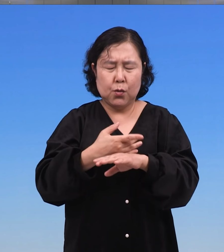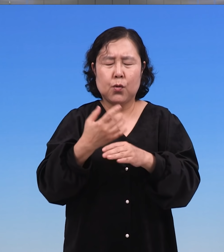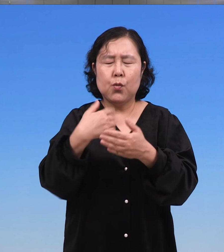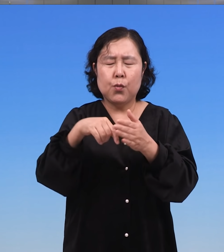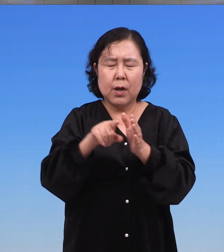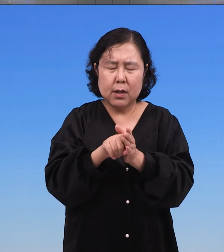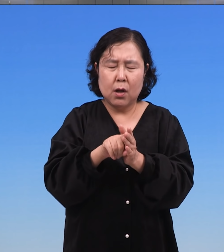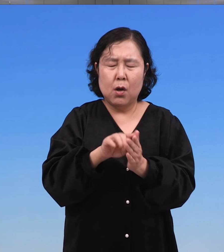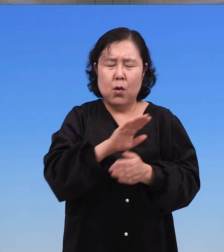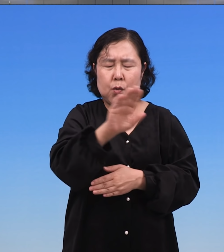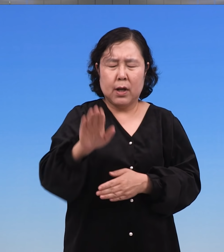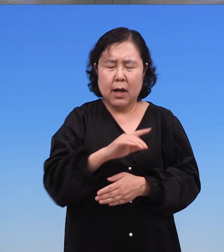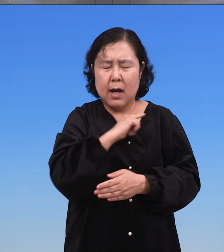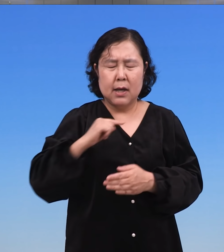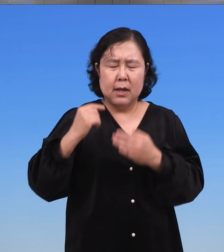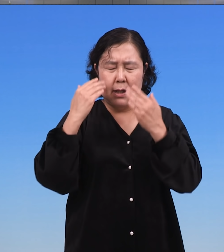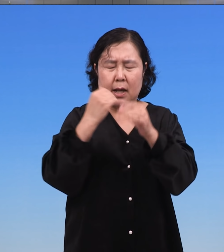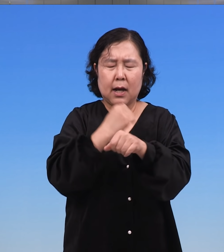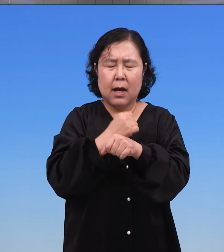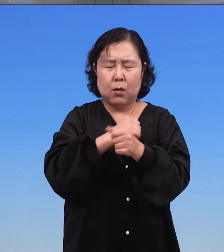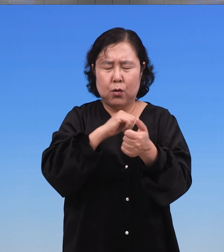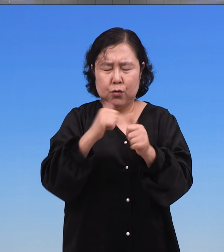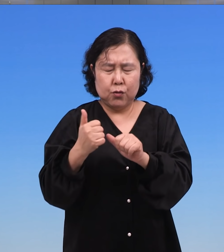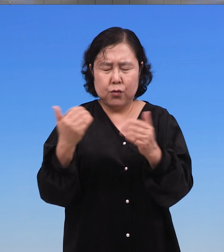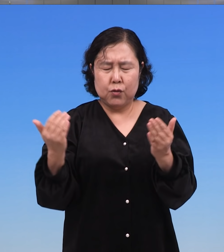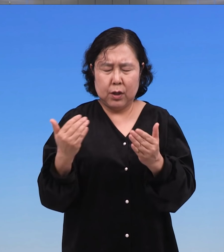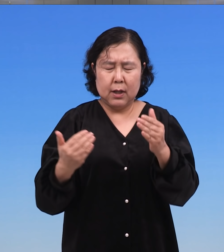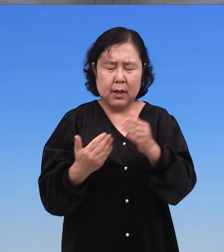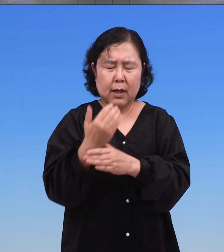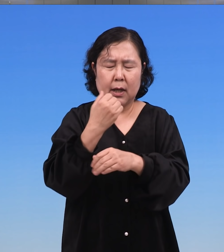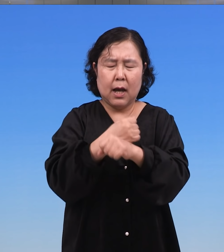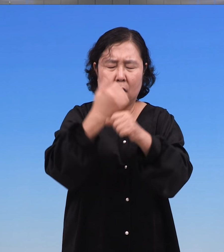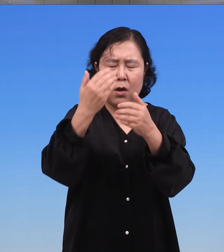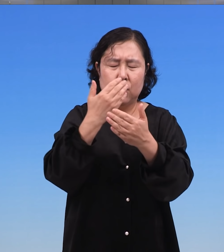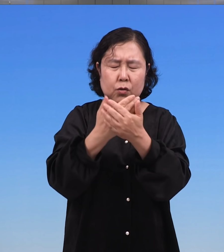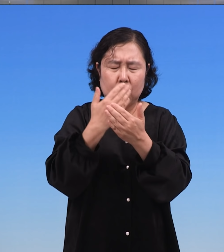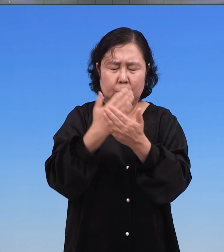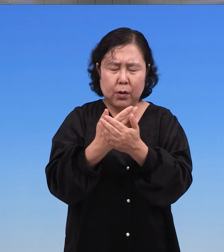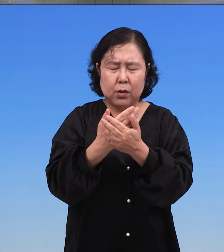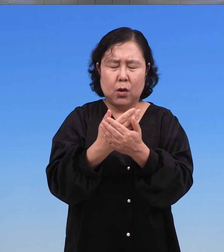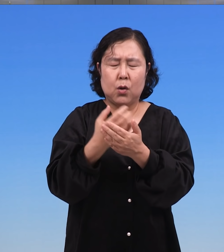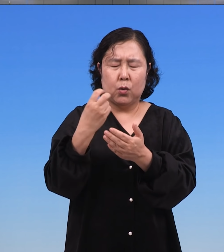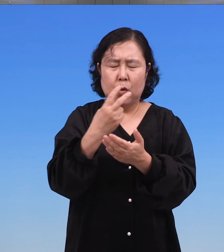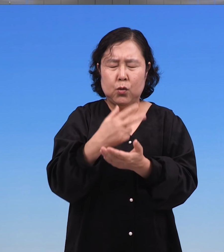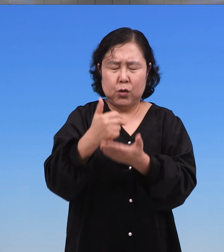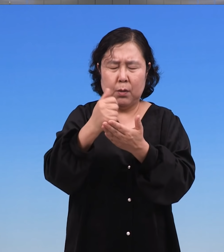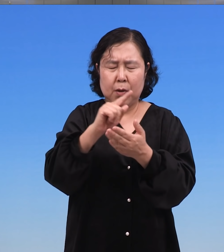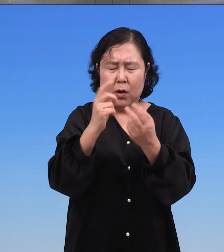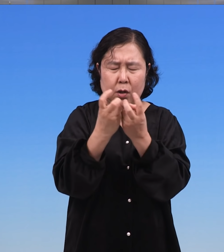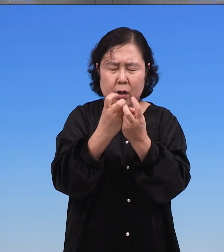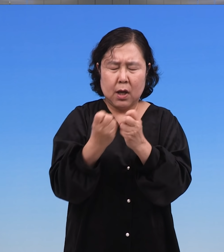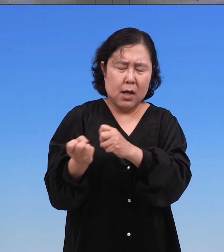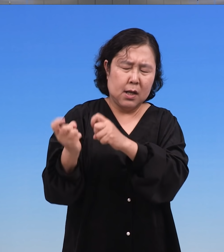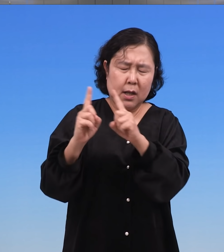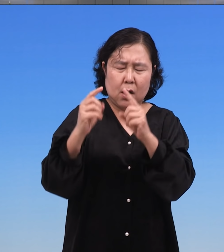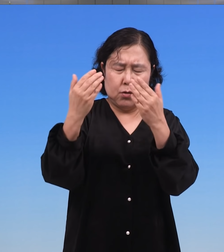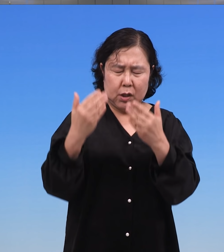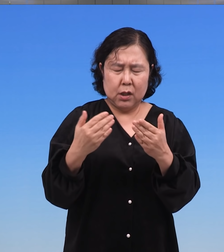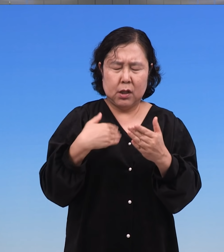우리가 희생하고 죽는 그 결단이 우리 교회 안에 일어나게 하여 주시옵소서. 그리고 주님이 어떻게